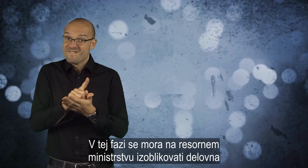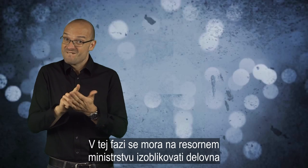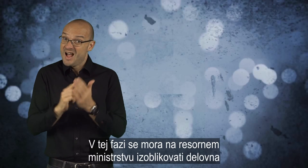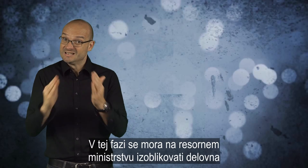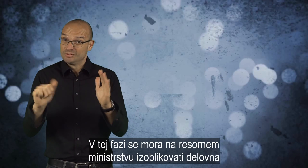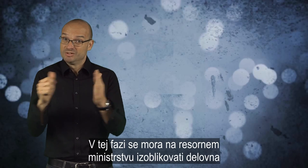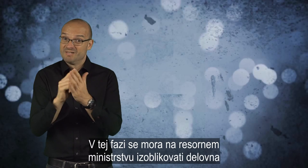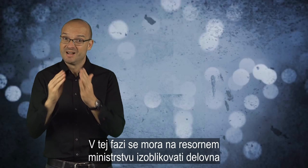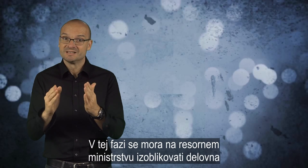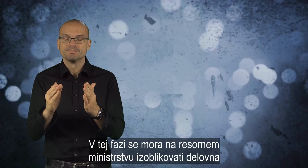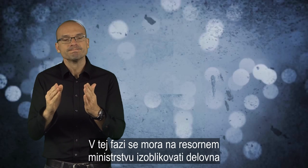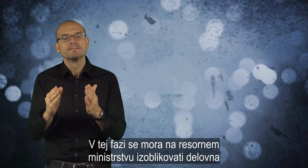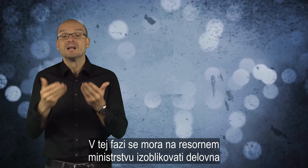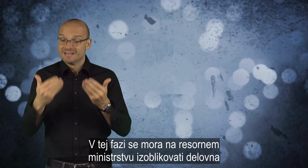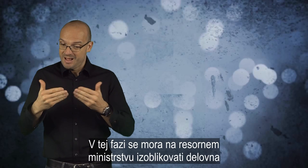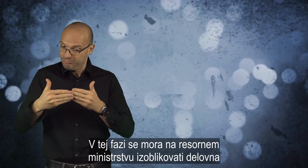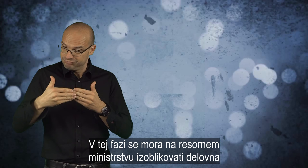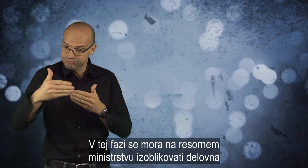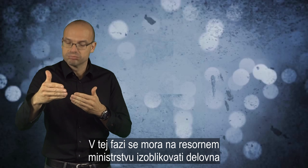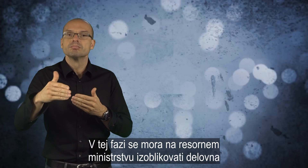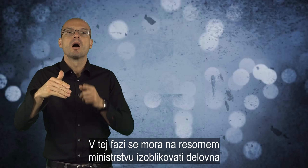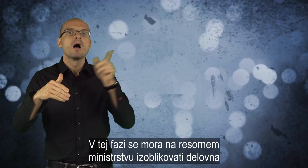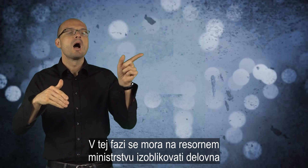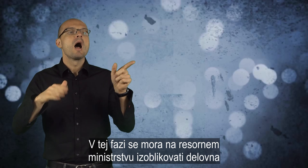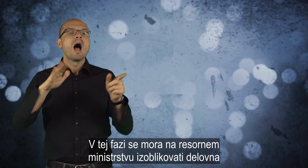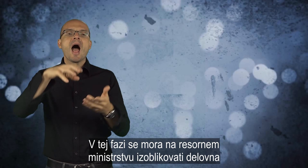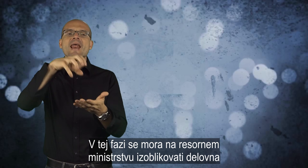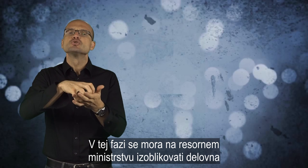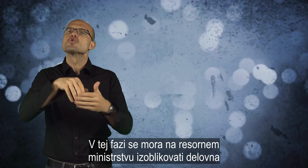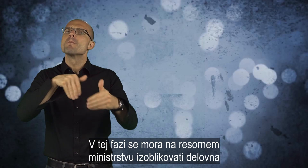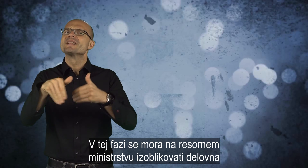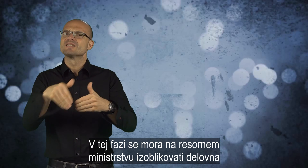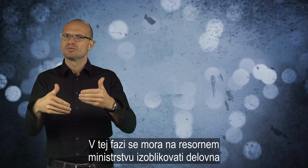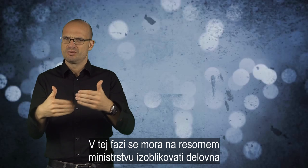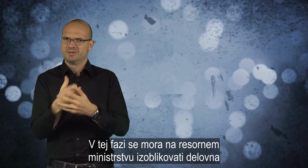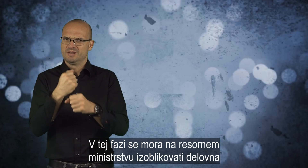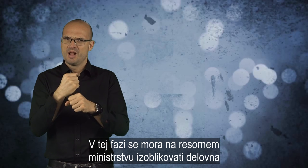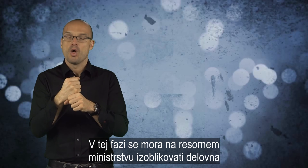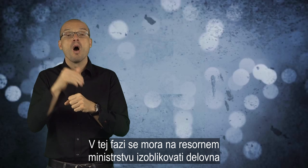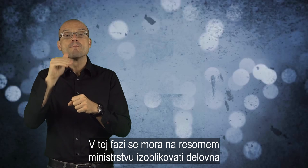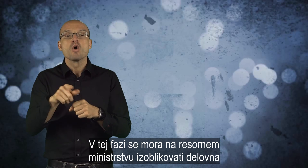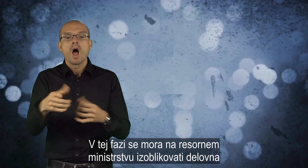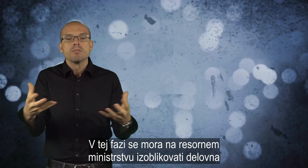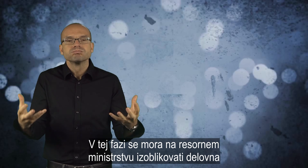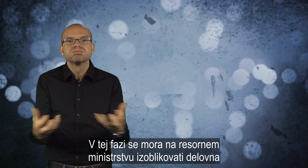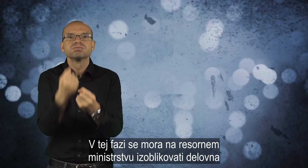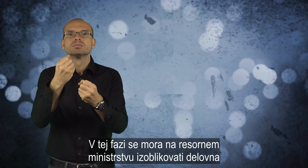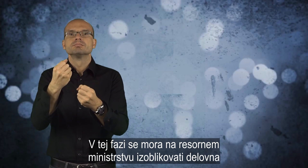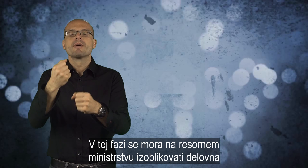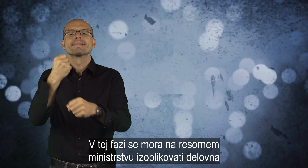V tej fazi se mora na resornem ministrstvu izoblikovati delovna skupina, ki bo pripravila vse potrebne akte in